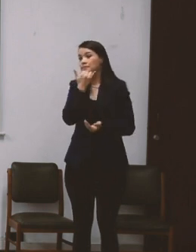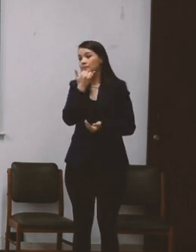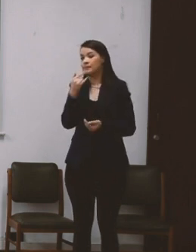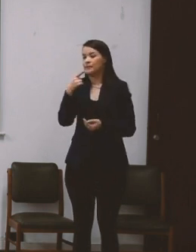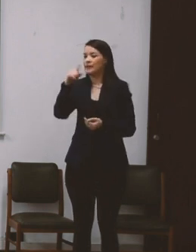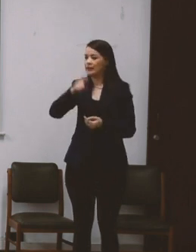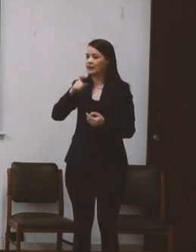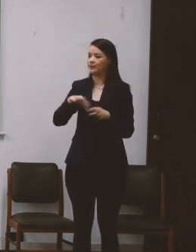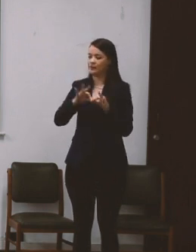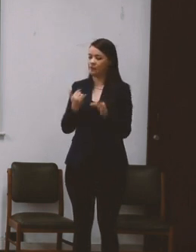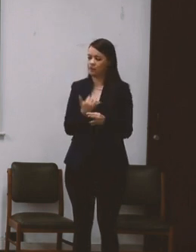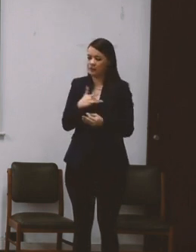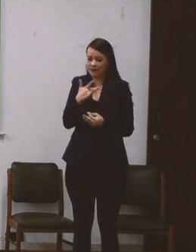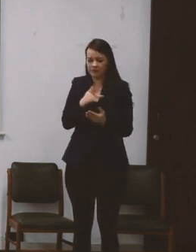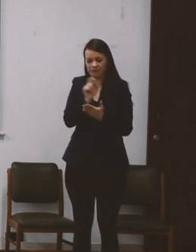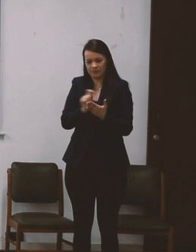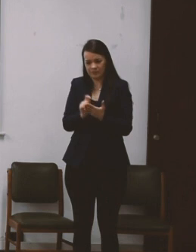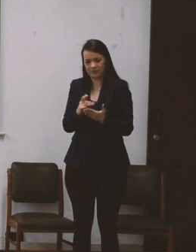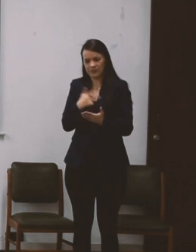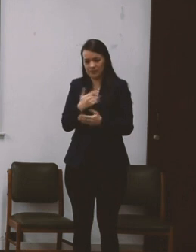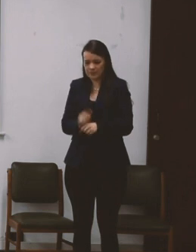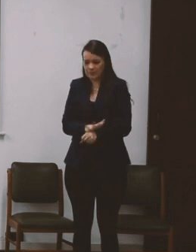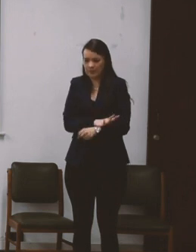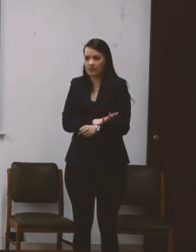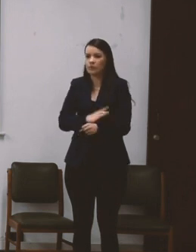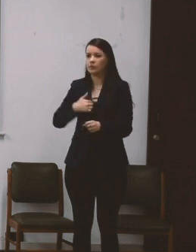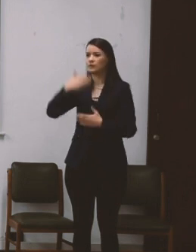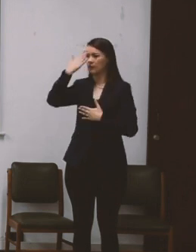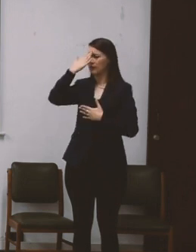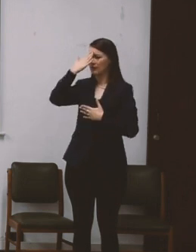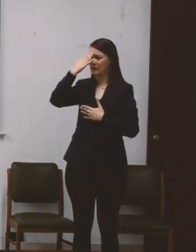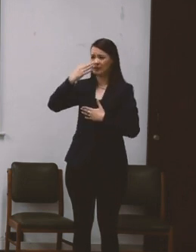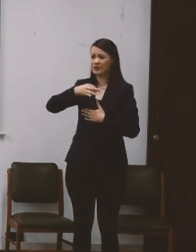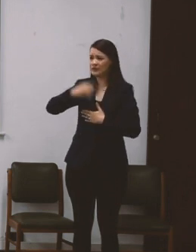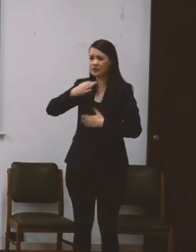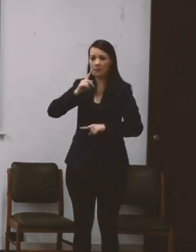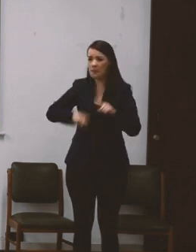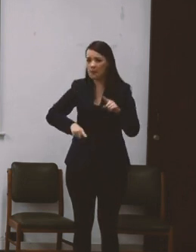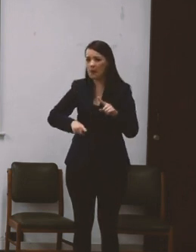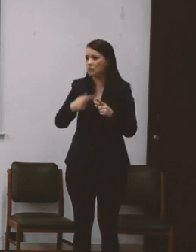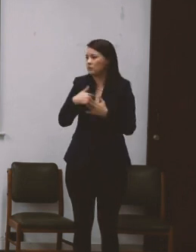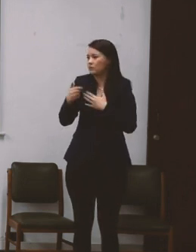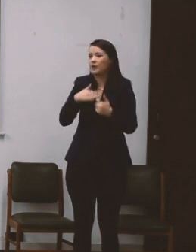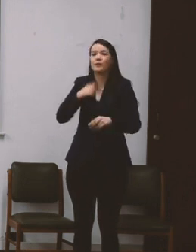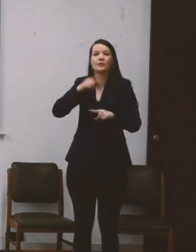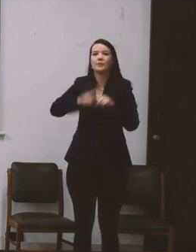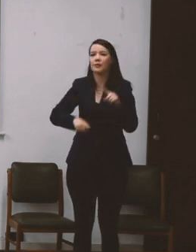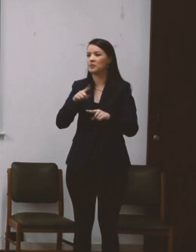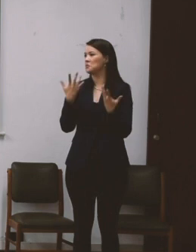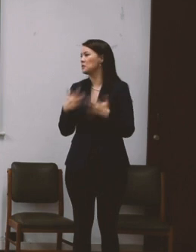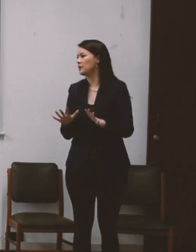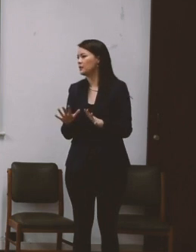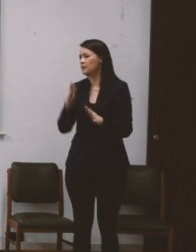necesario escribir sintiendo y sabernos vulnerables de que no siempre podemos o que no queremos. Así